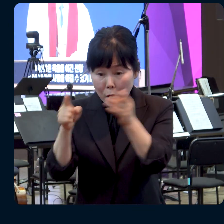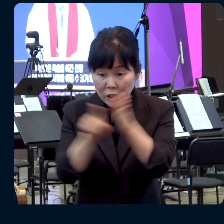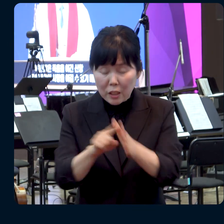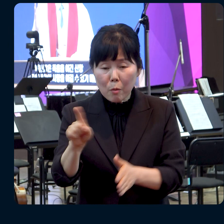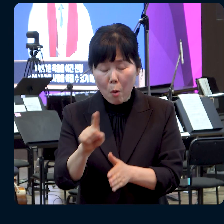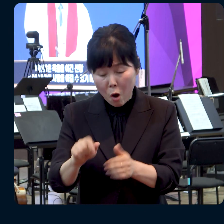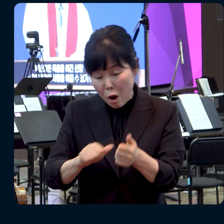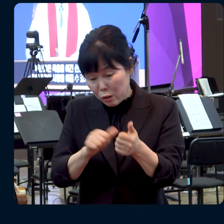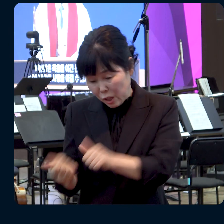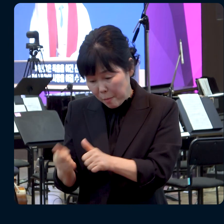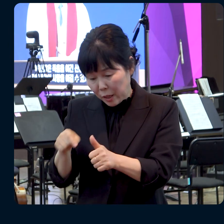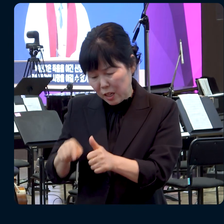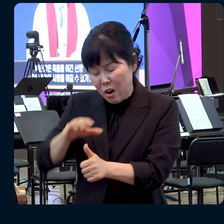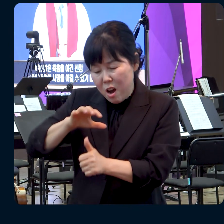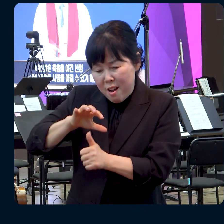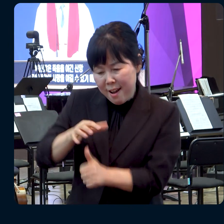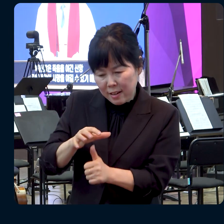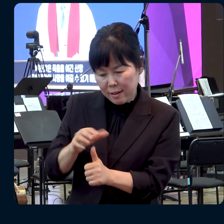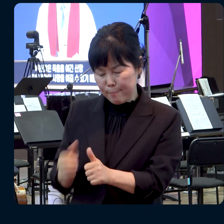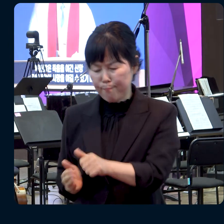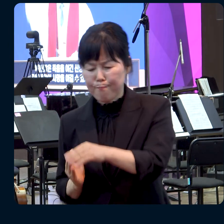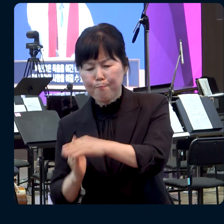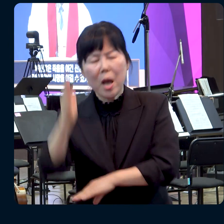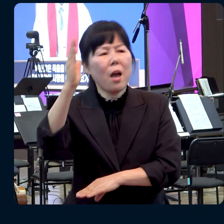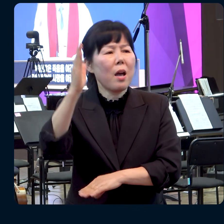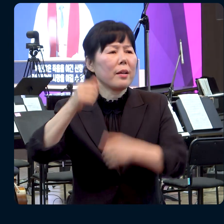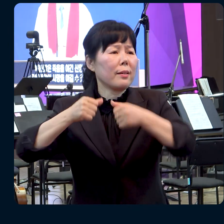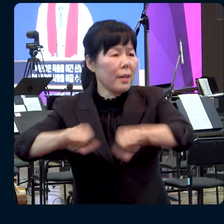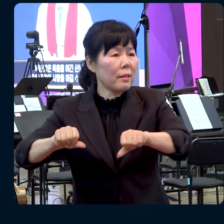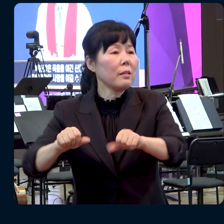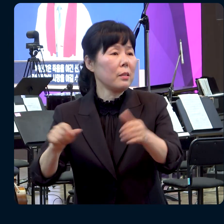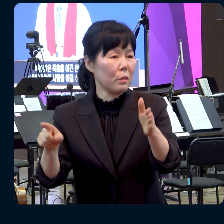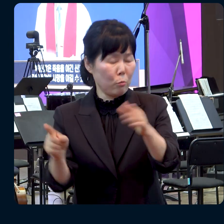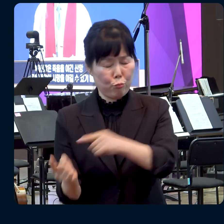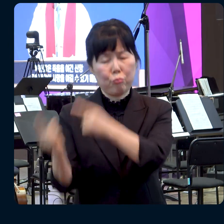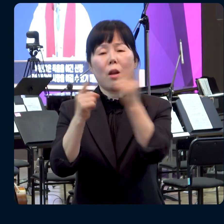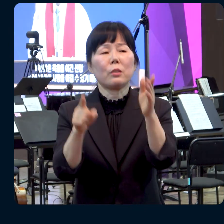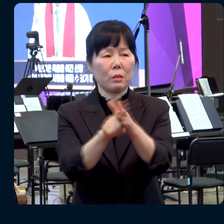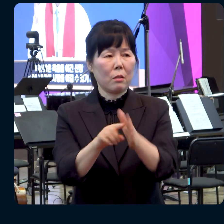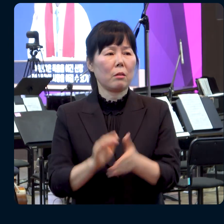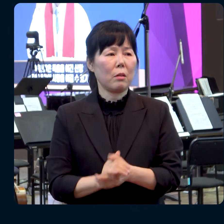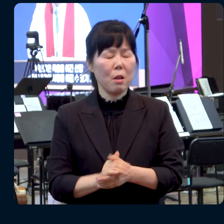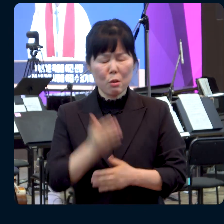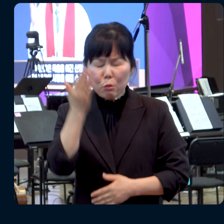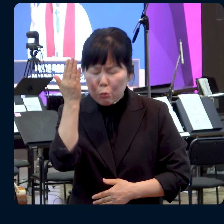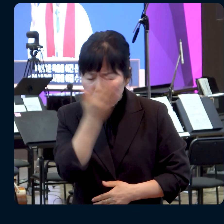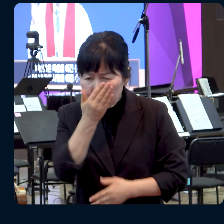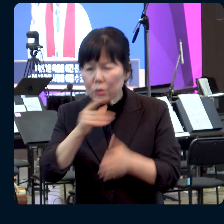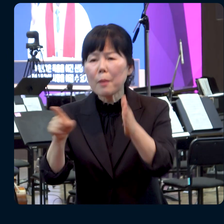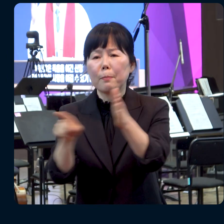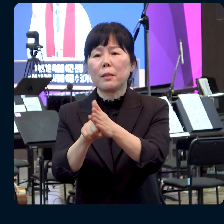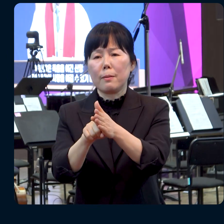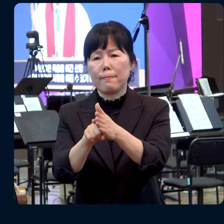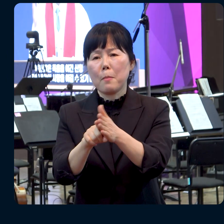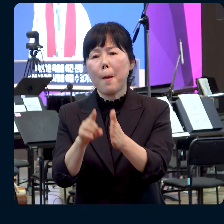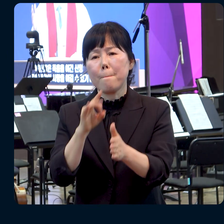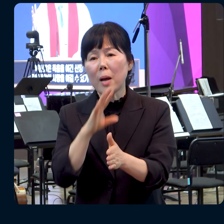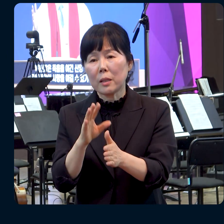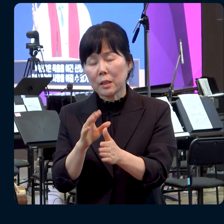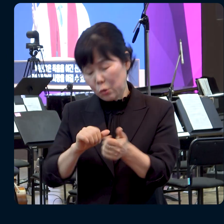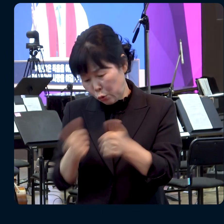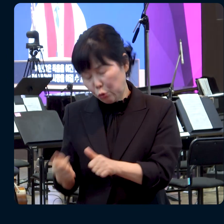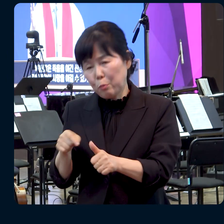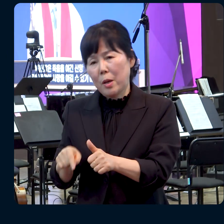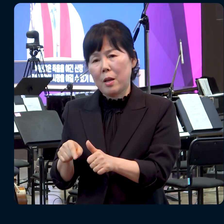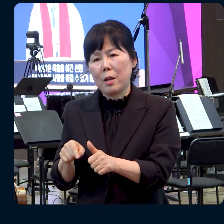사망의 한계를 깨트린 그런 신앙을 말하잖아요. 그런데 바로 순전한 믿음만이 사망을 이길 수